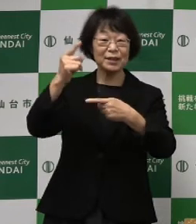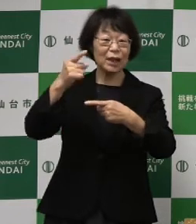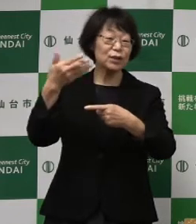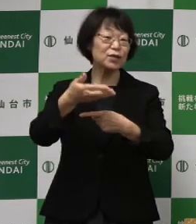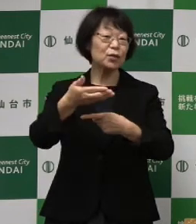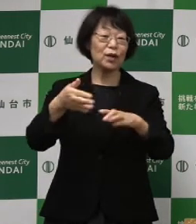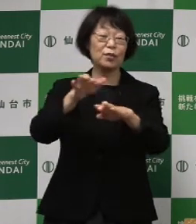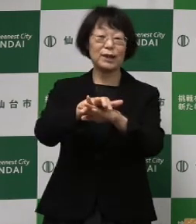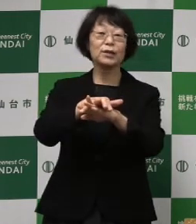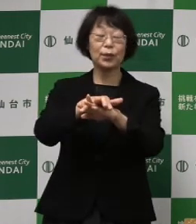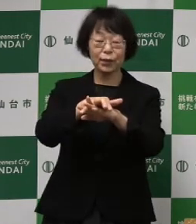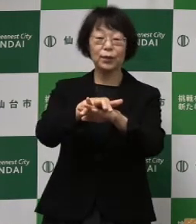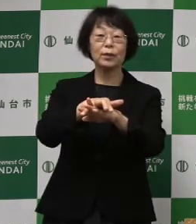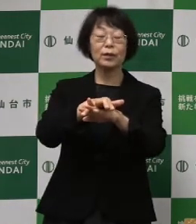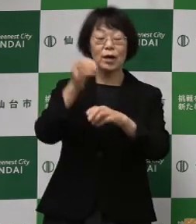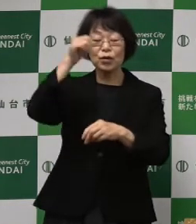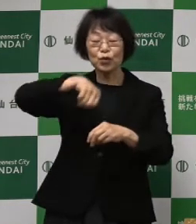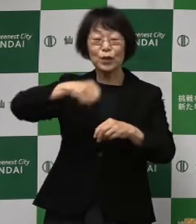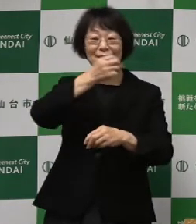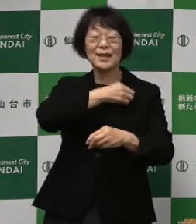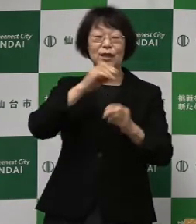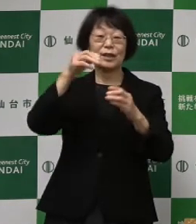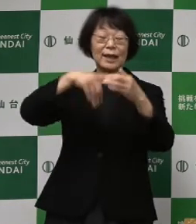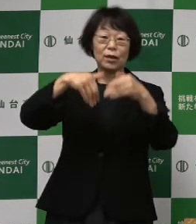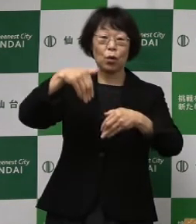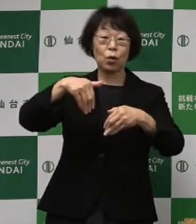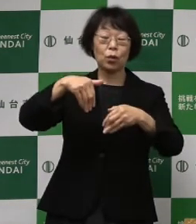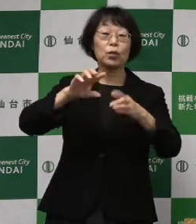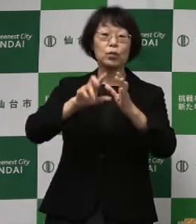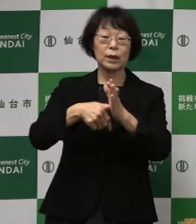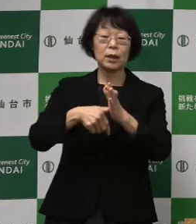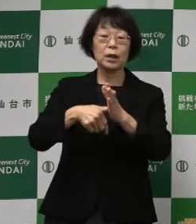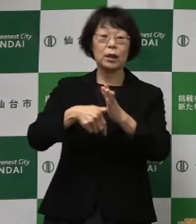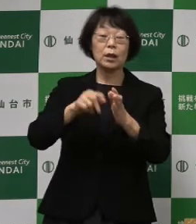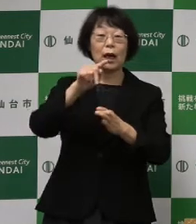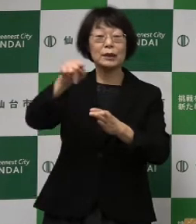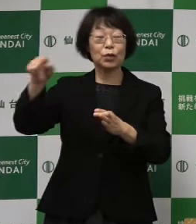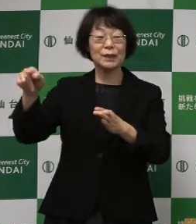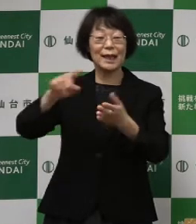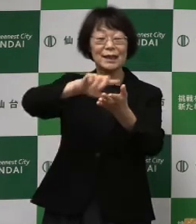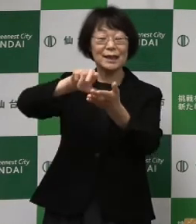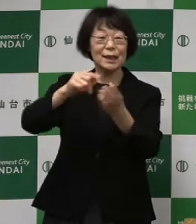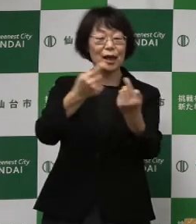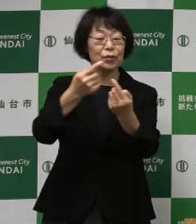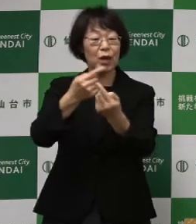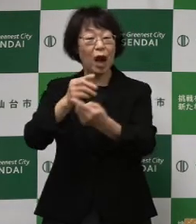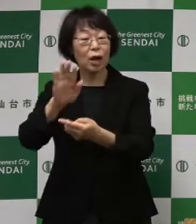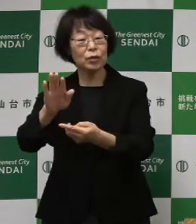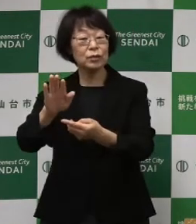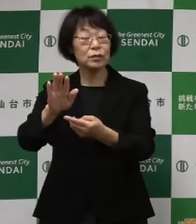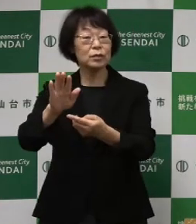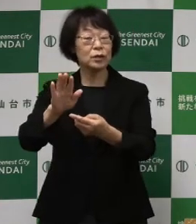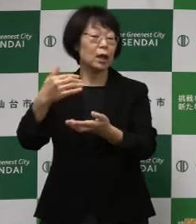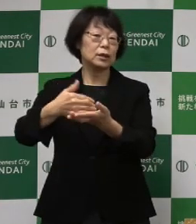はい、衆院選のですね、所管のところでですね、あちこちで地殻変動が起きているというようなおっしゃり方をされたんですけ